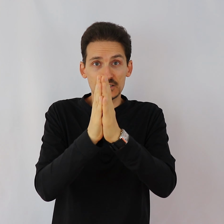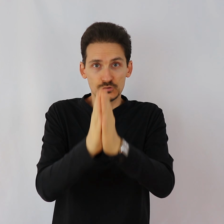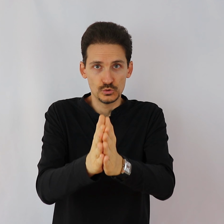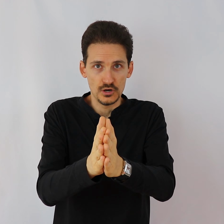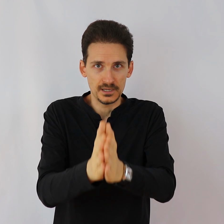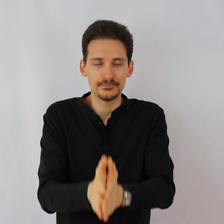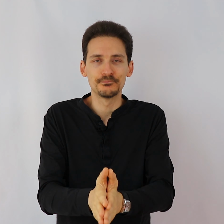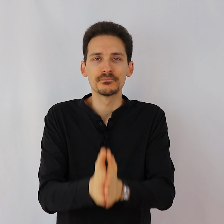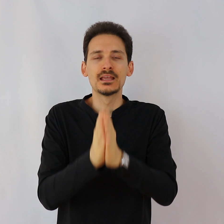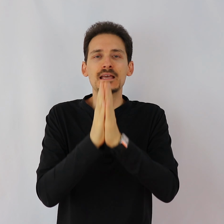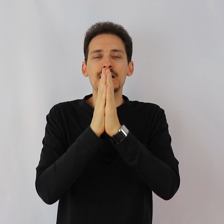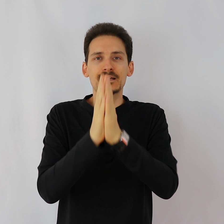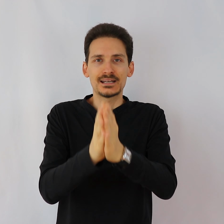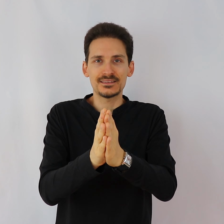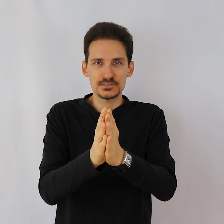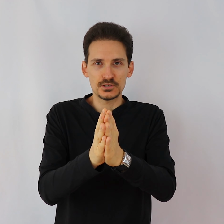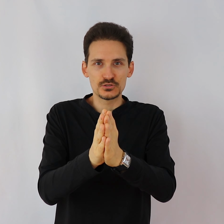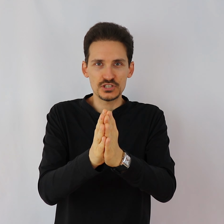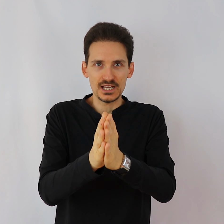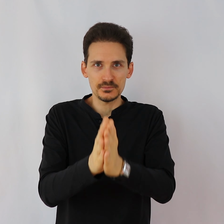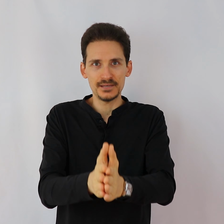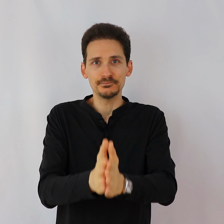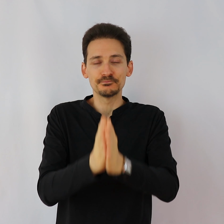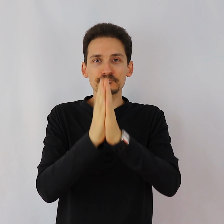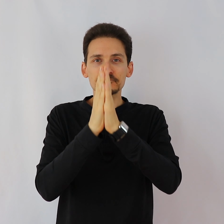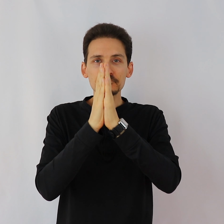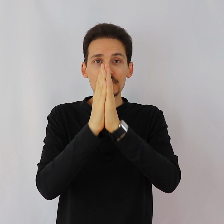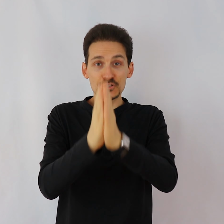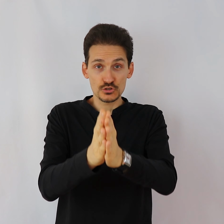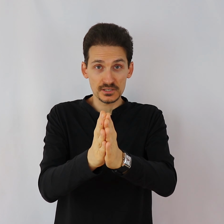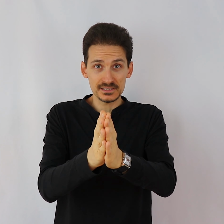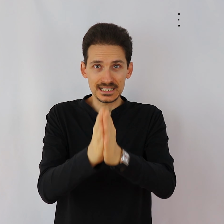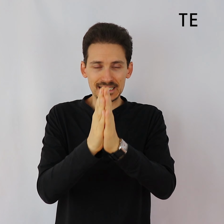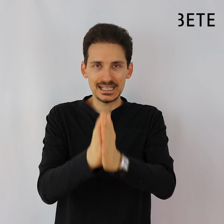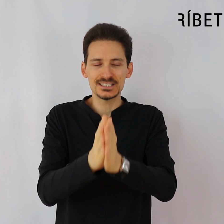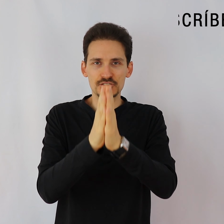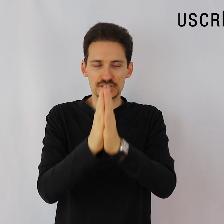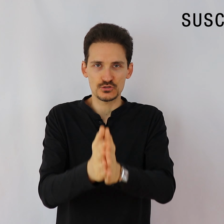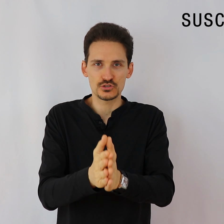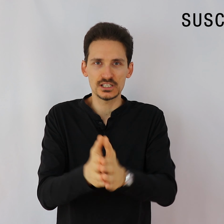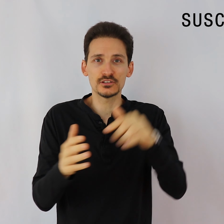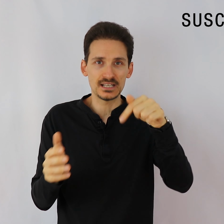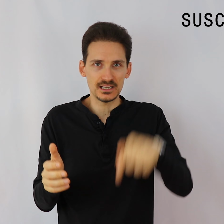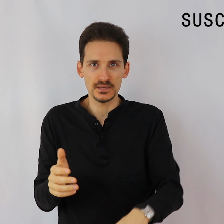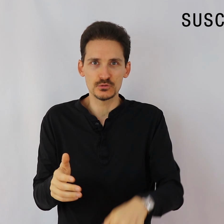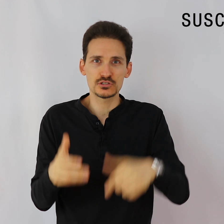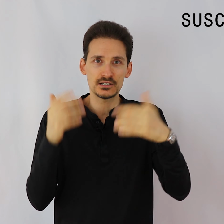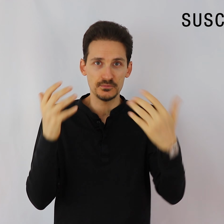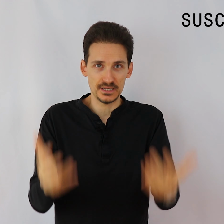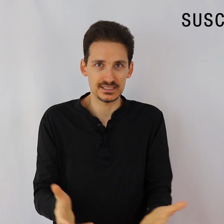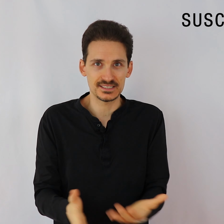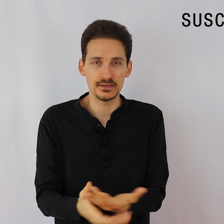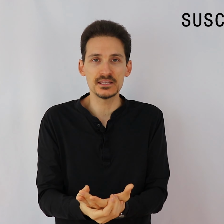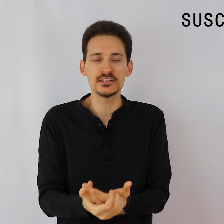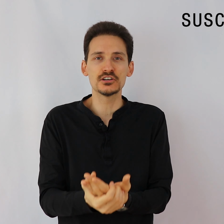tu obra gracias por escucharme suscríbete al canal si no estás suscrito dale al me gusta comparte este vídeo